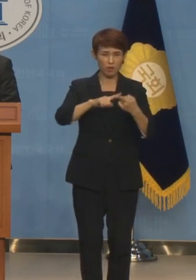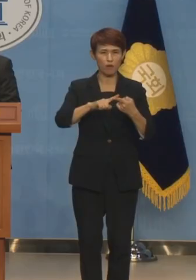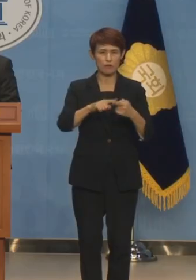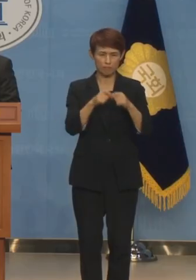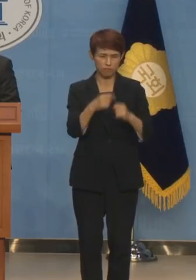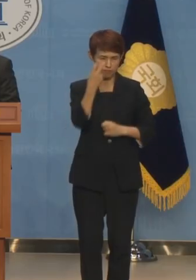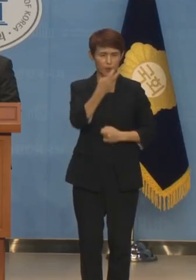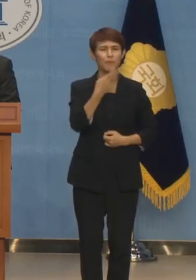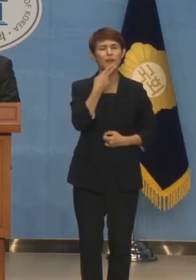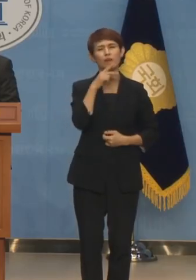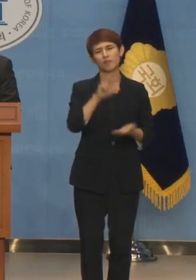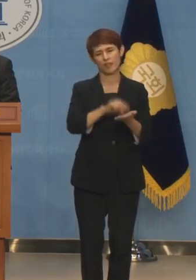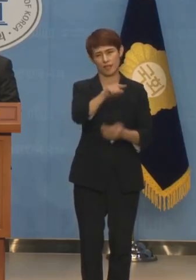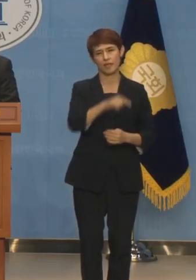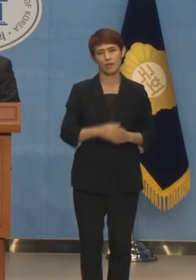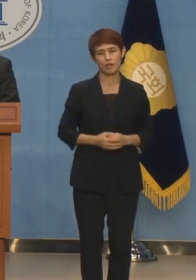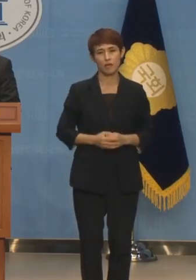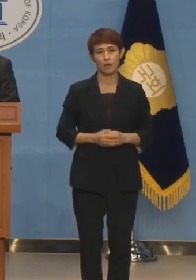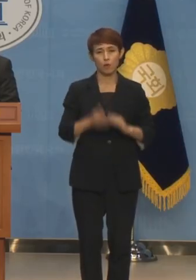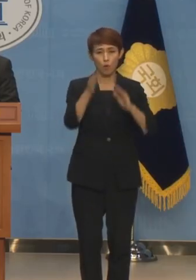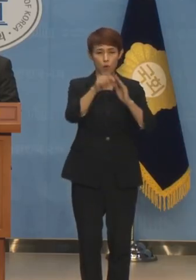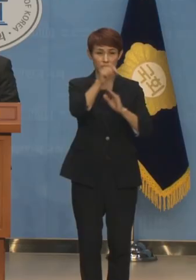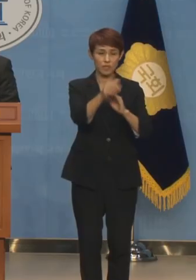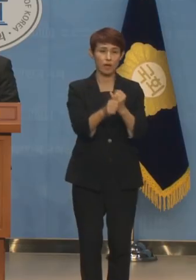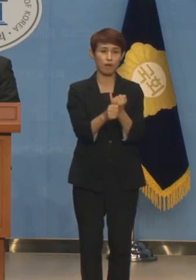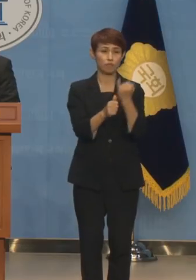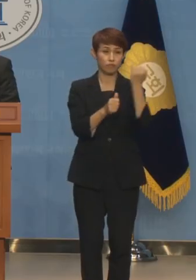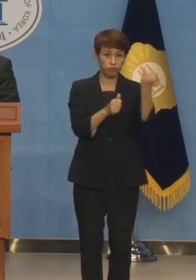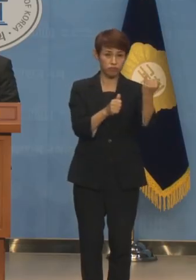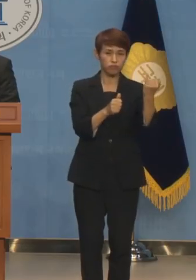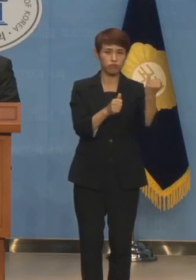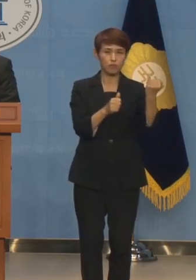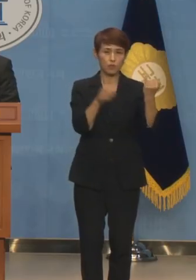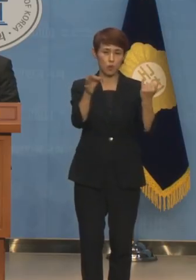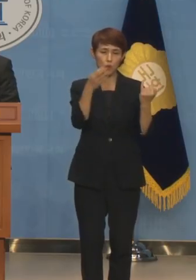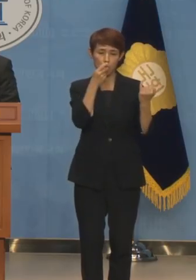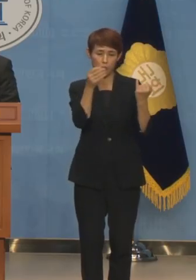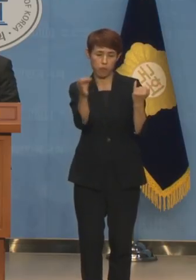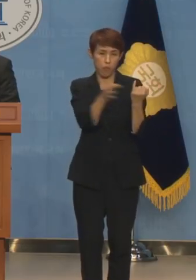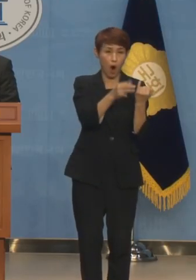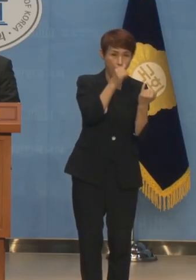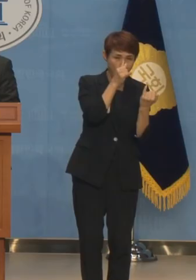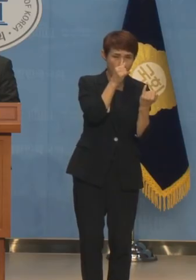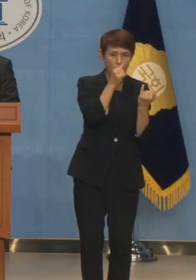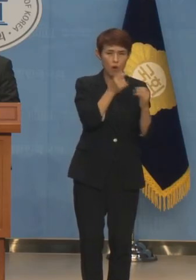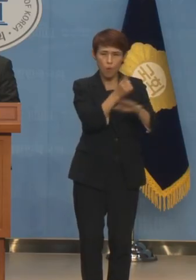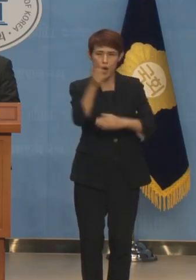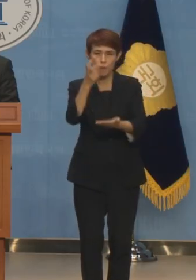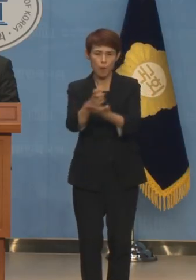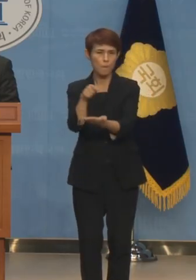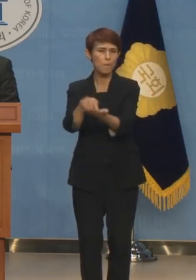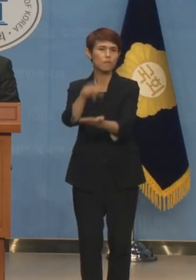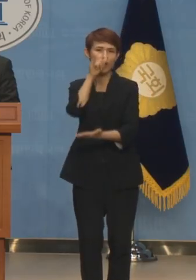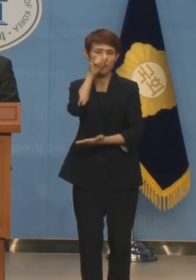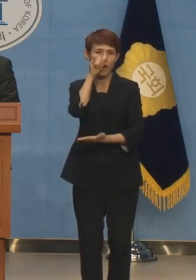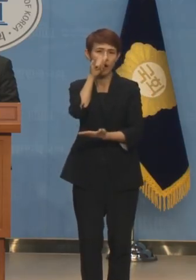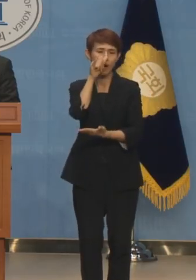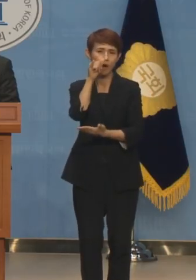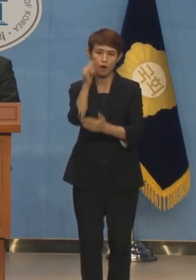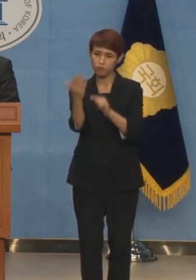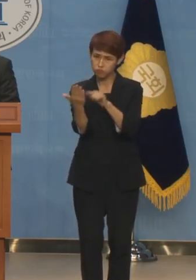권익위는 해설집에 공직자의 배우자가 금품을 수수하면 알선 수재 등 다른 법률로 제재 대상이 될 수